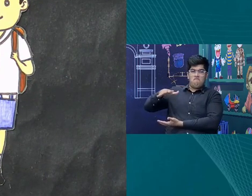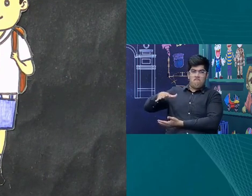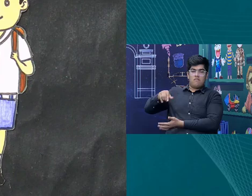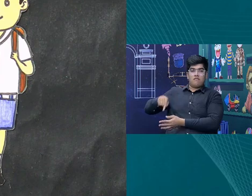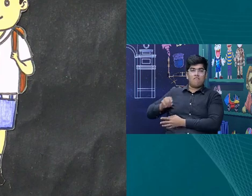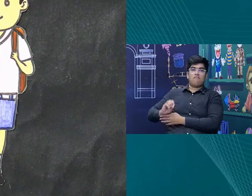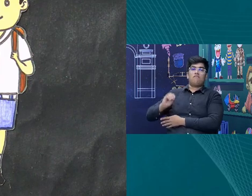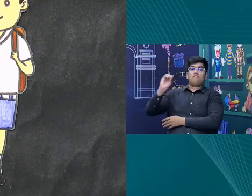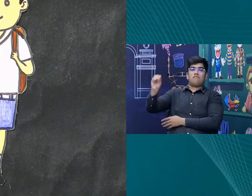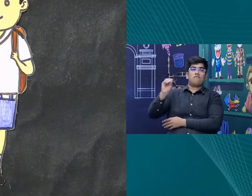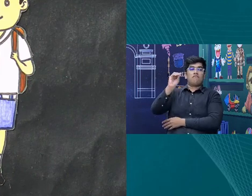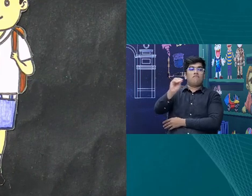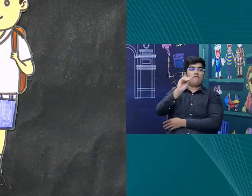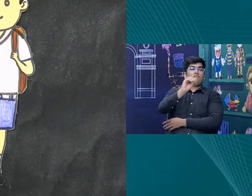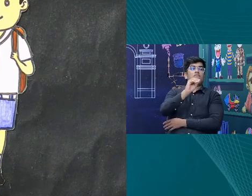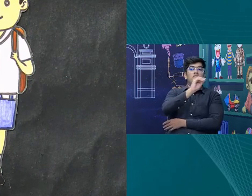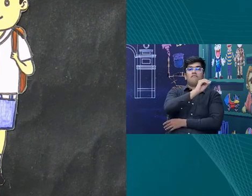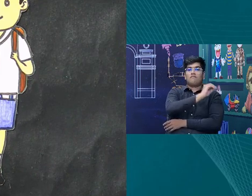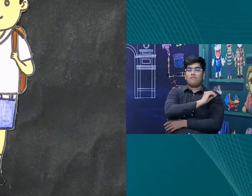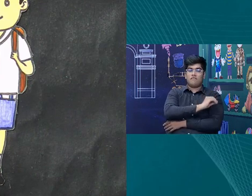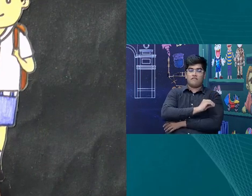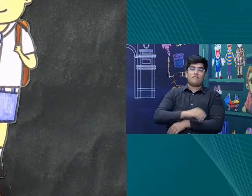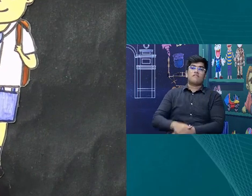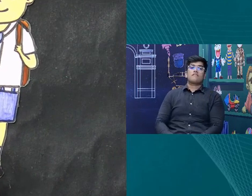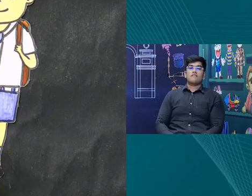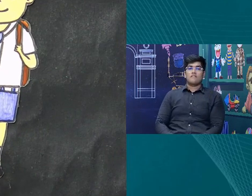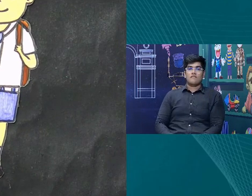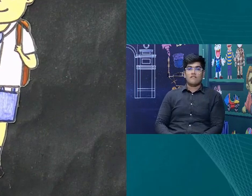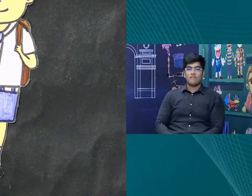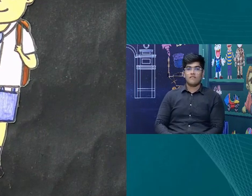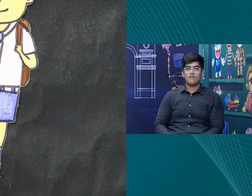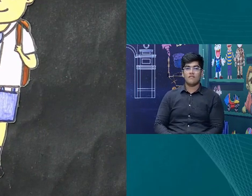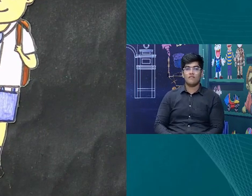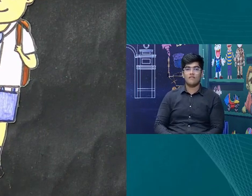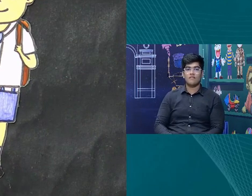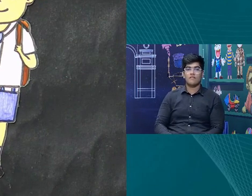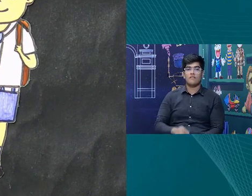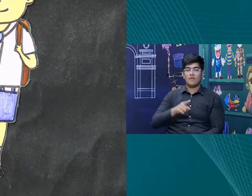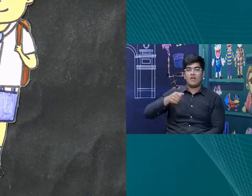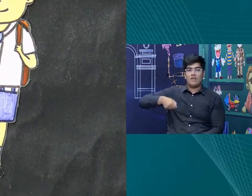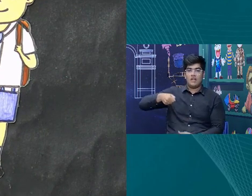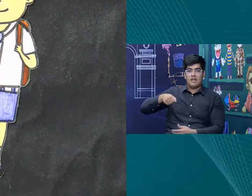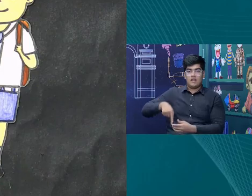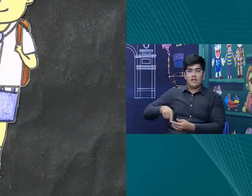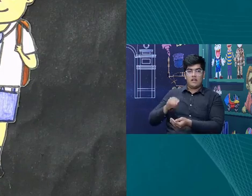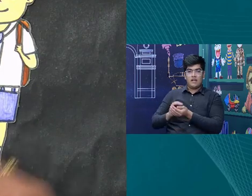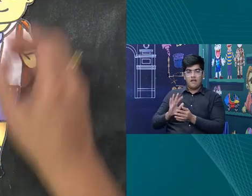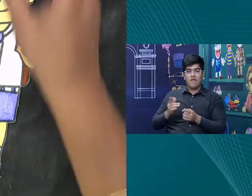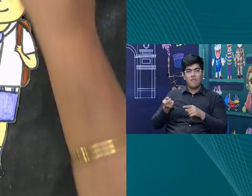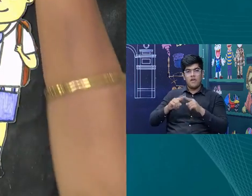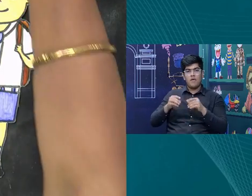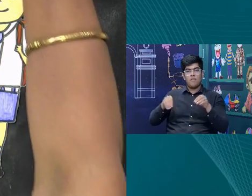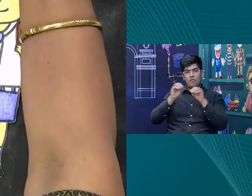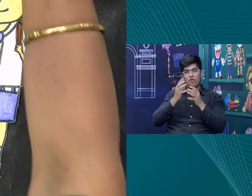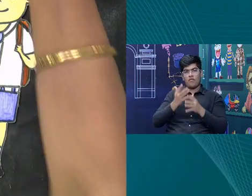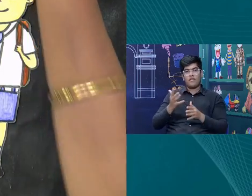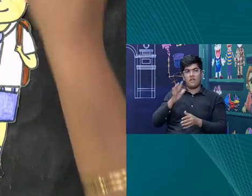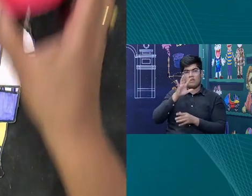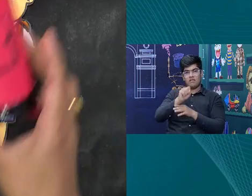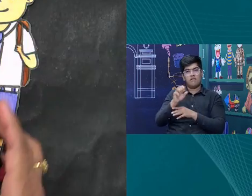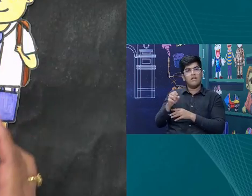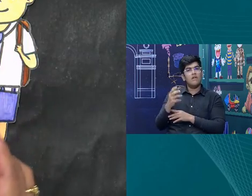एक पत्र हाथ में दिख रहा है और बहुत सारे पत्र इनके थैले में हैं और आप कुछ और चीजों को भी पहचानते हैं, वो